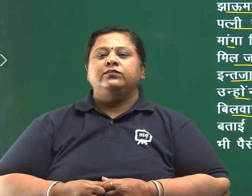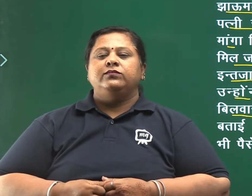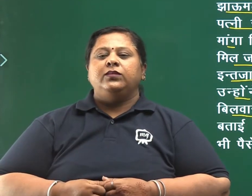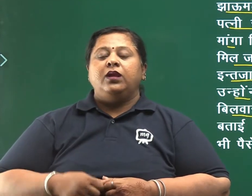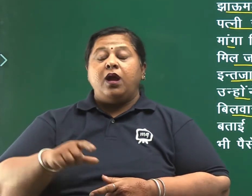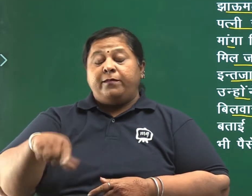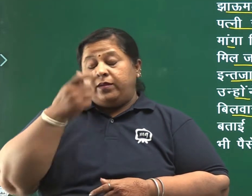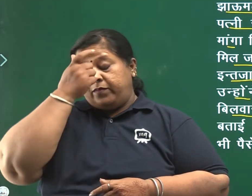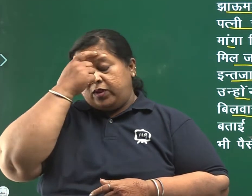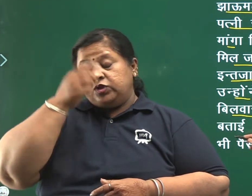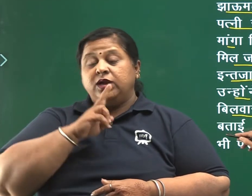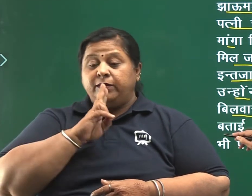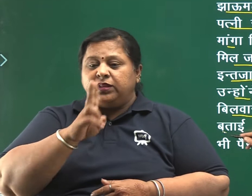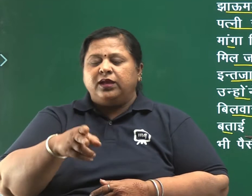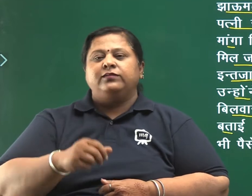अपनी परेशानी बताई,